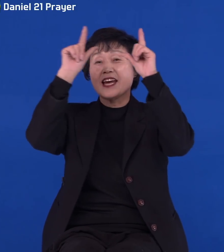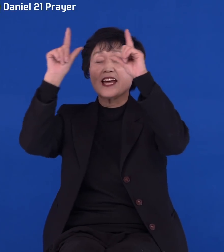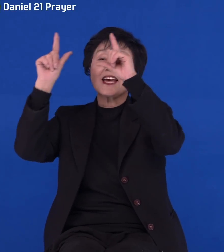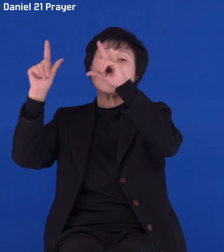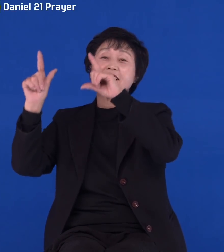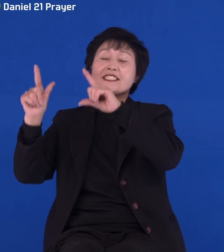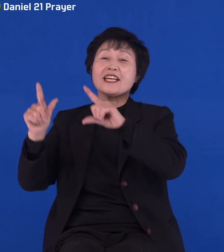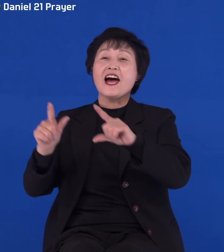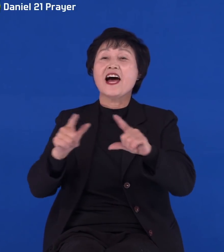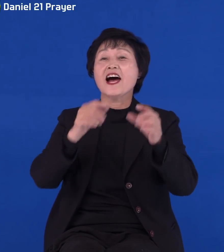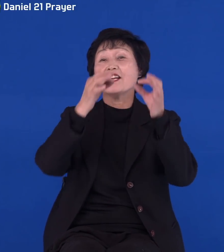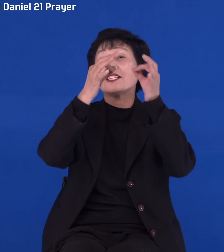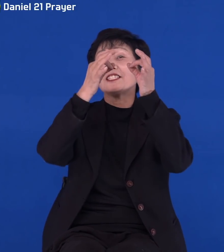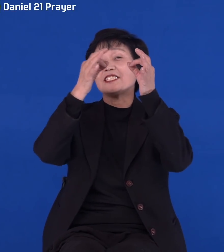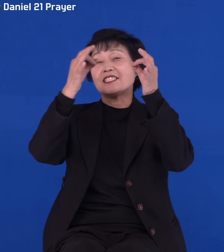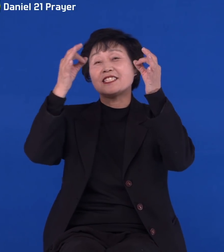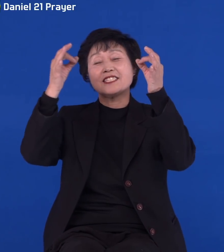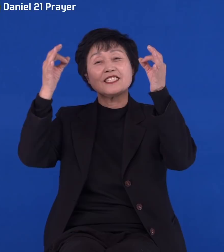평생